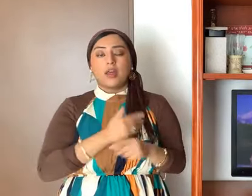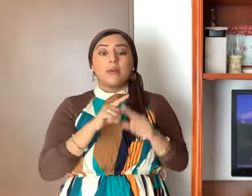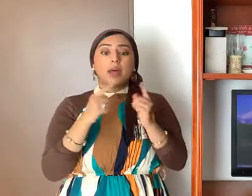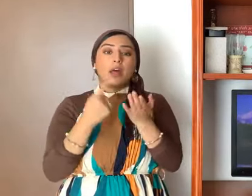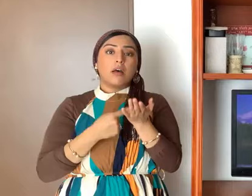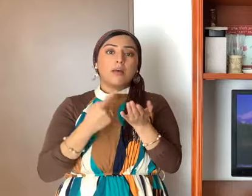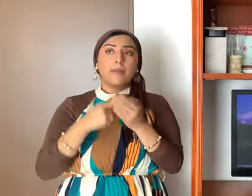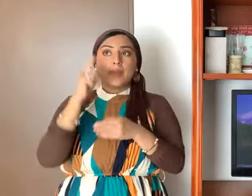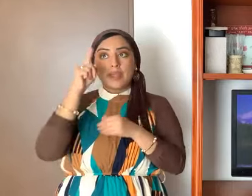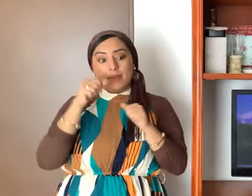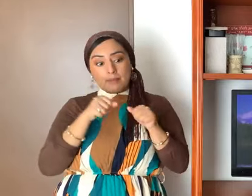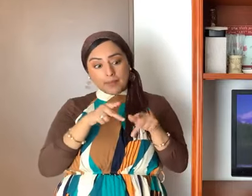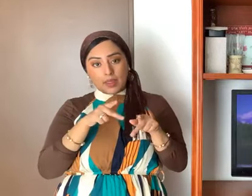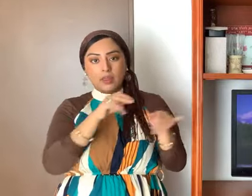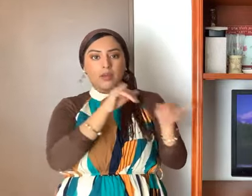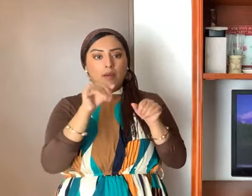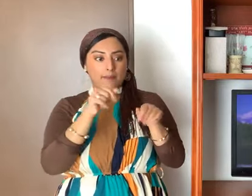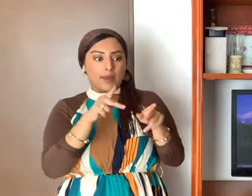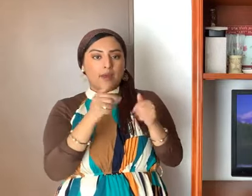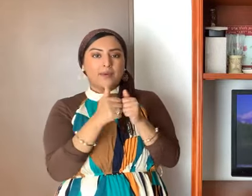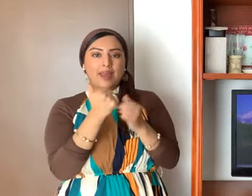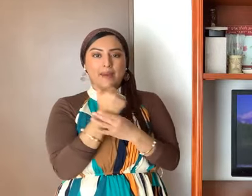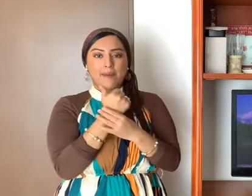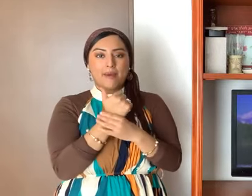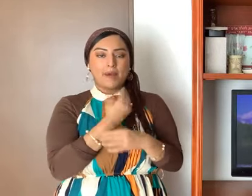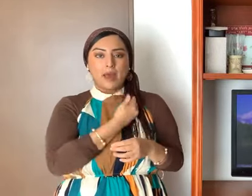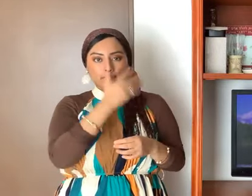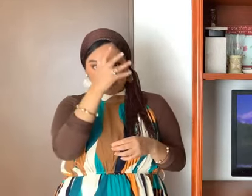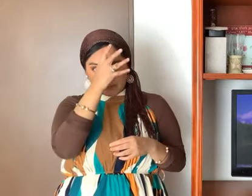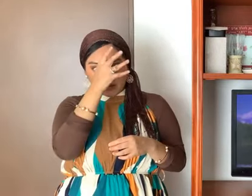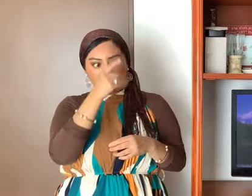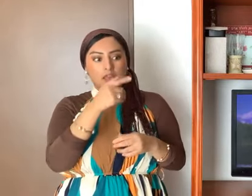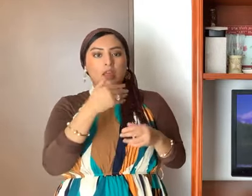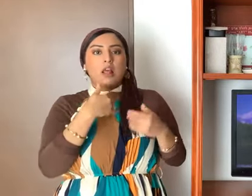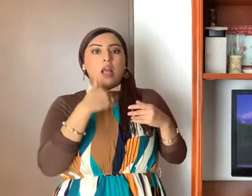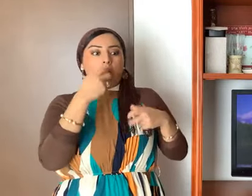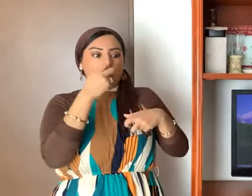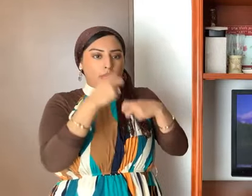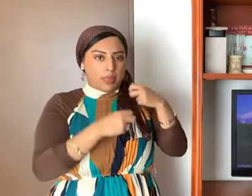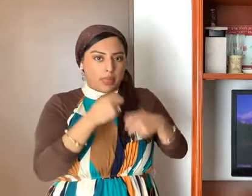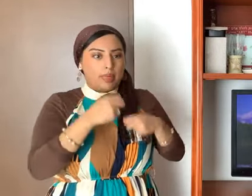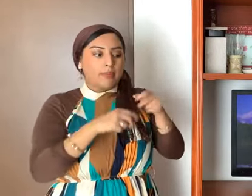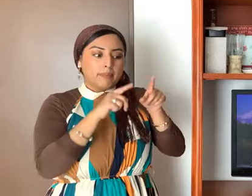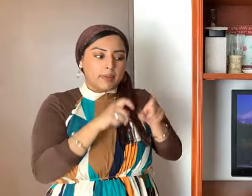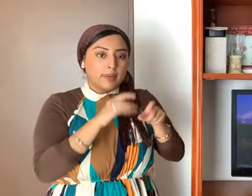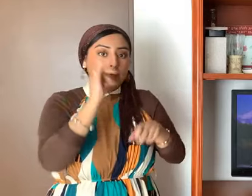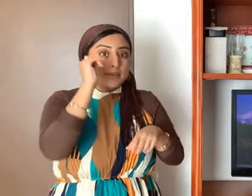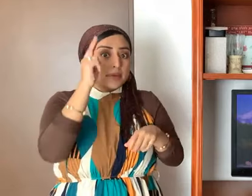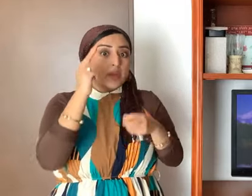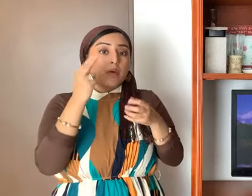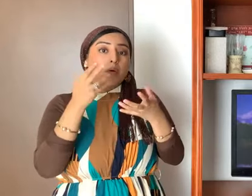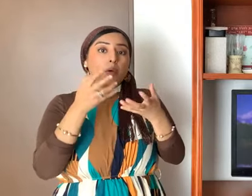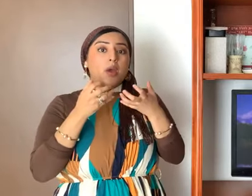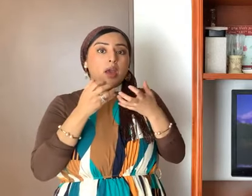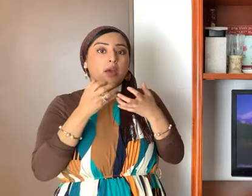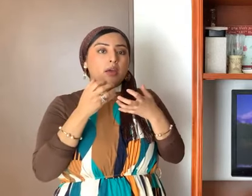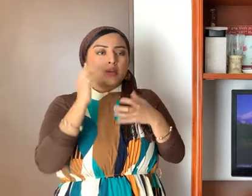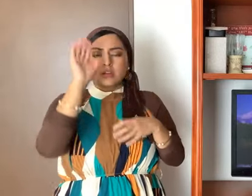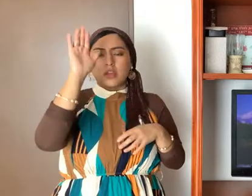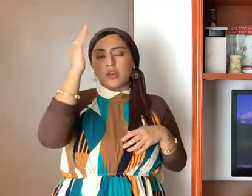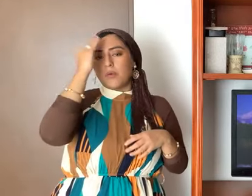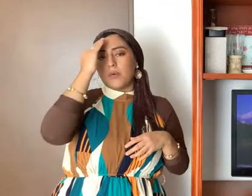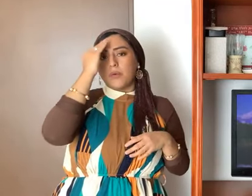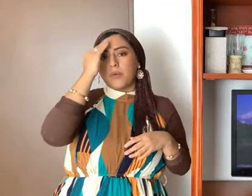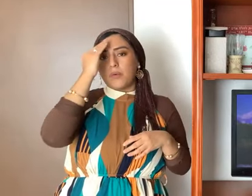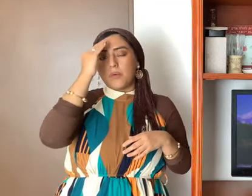Él permite, como permitió en Abraham, nuestro padre, que pasemos situaciones para ver, Él lo sabe, Él